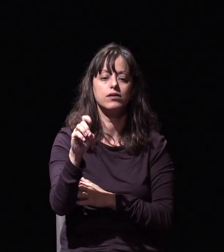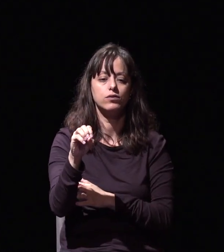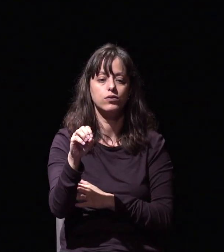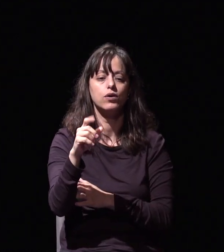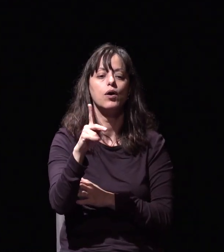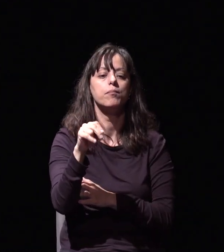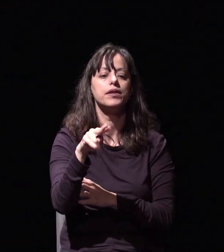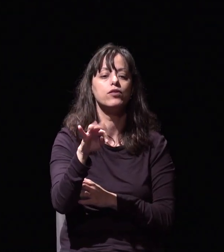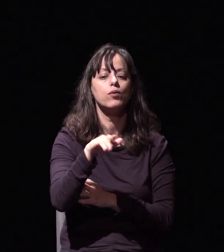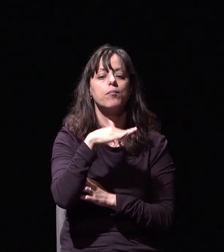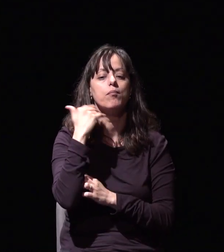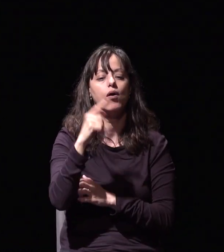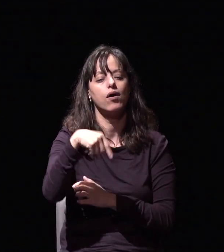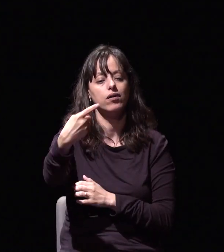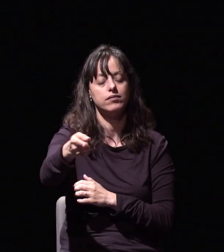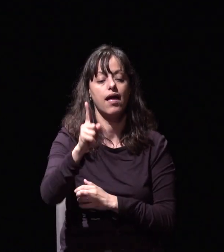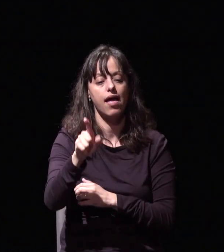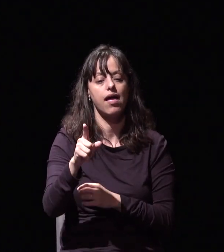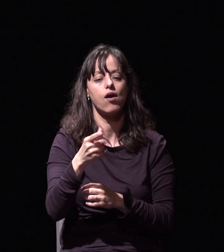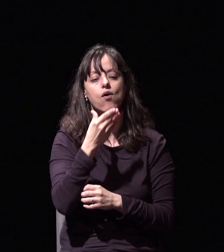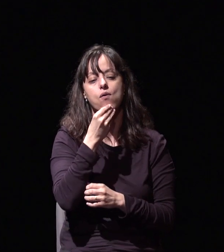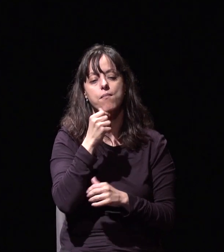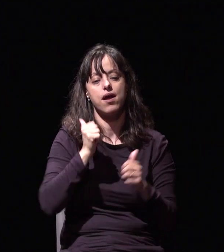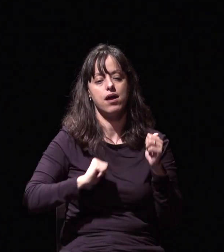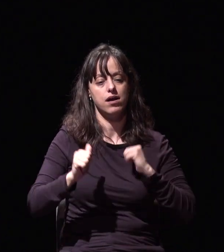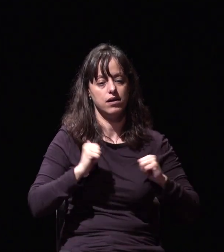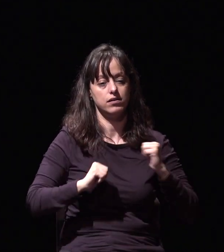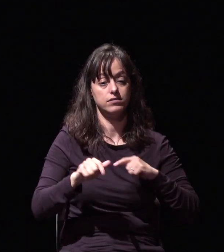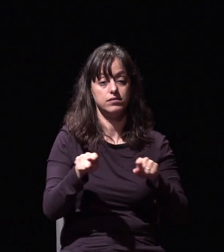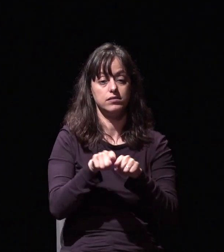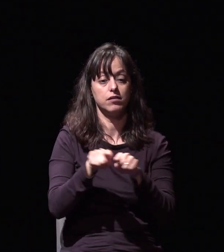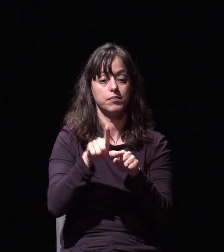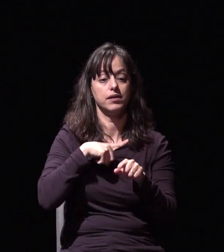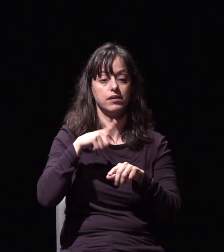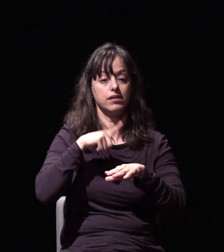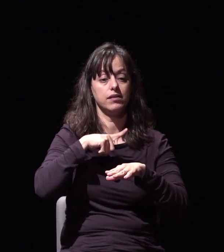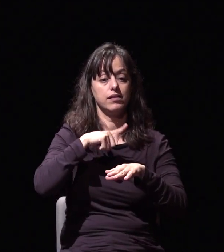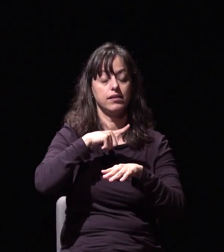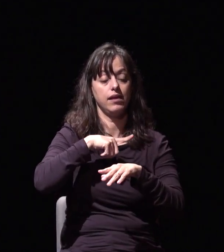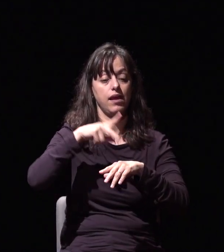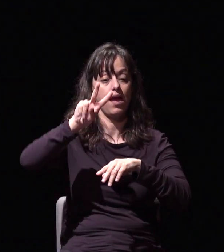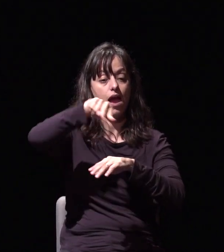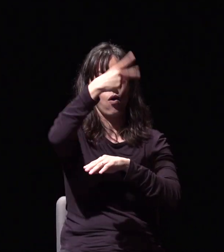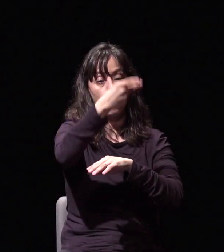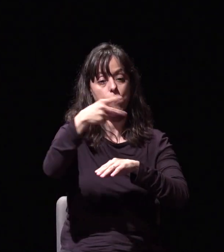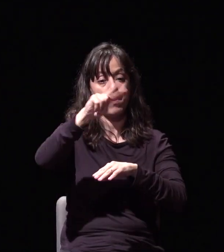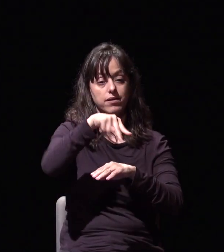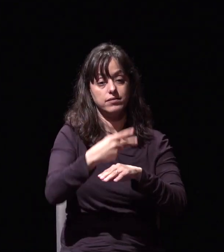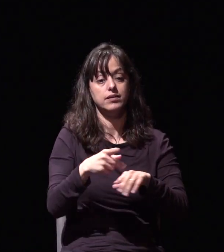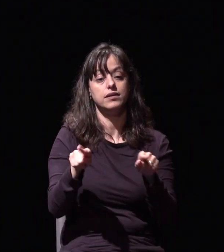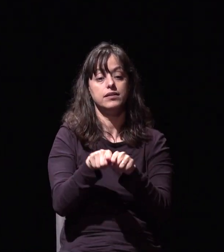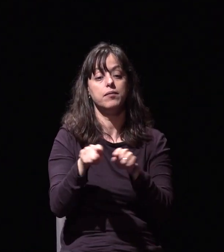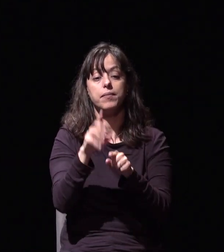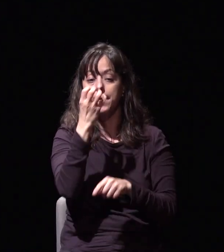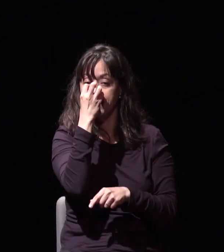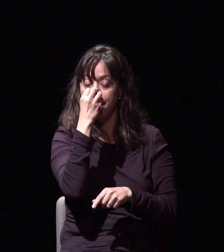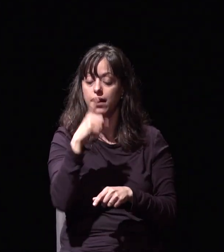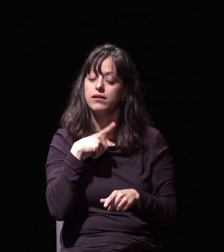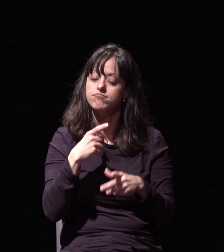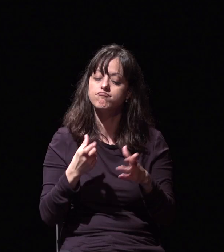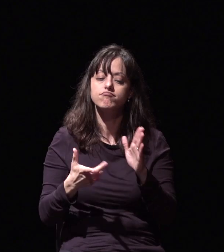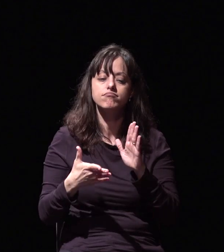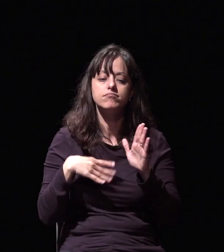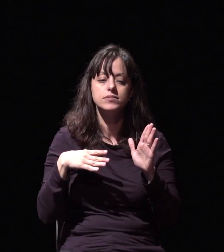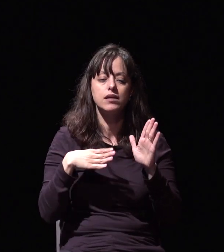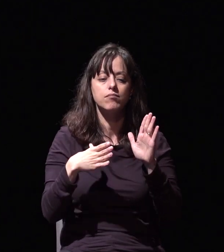circo no museu, era um ator popular, acrobata e palhaço que influenciou as ideias sobre o teatro na década de